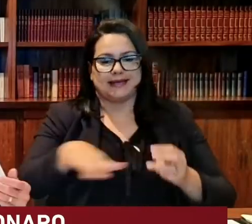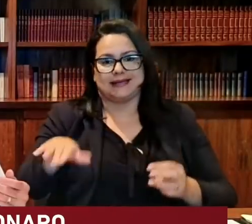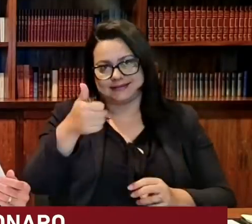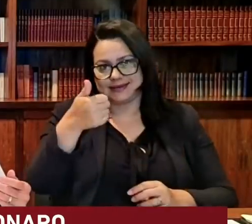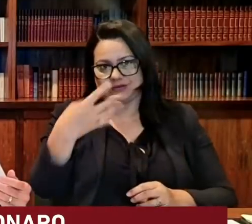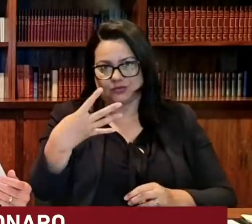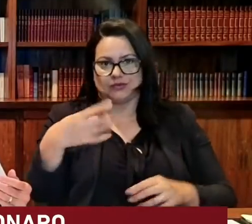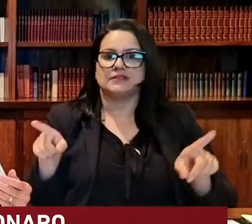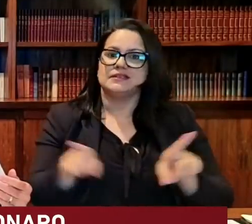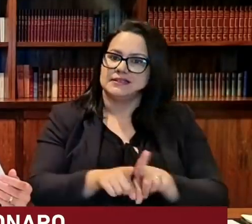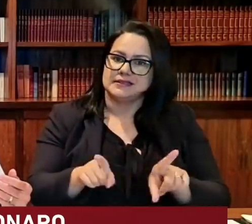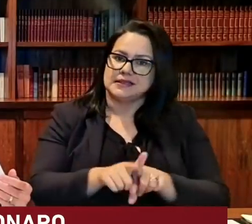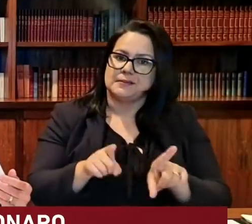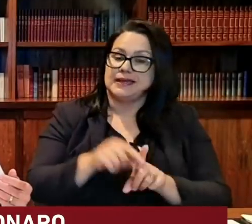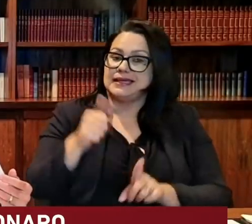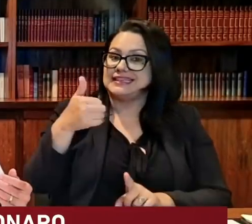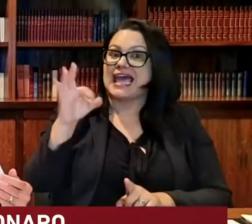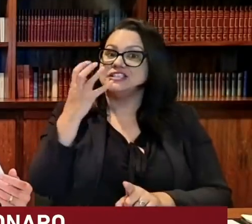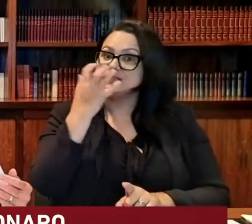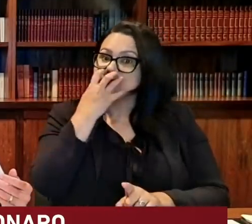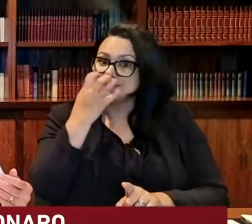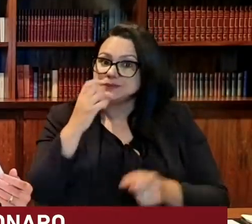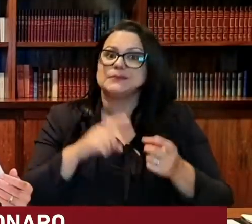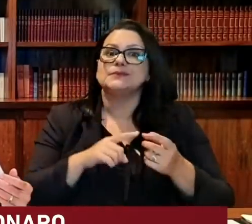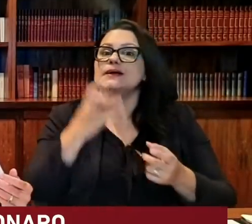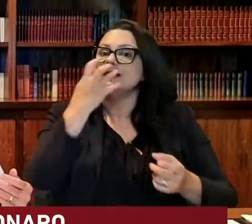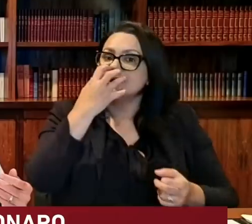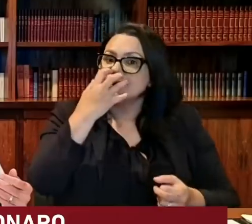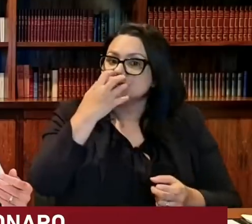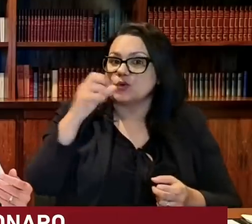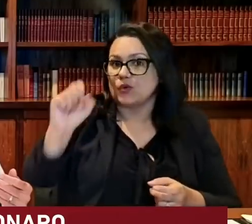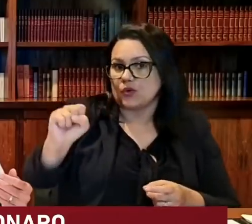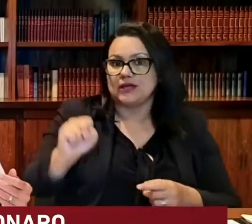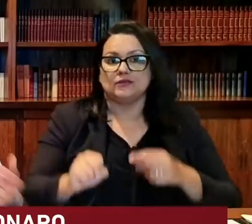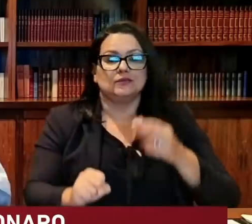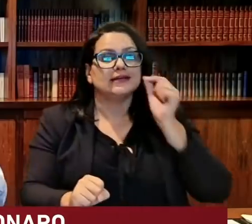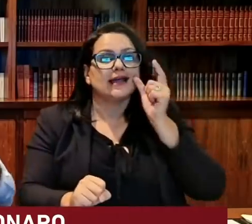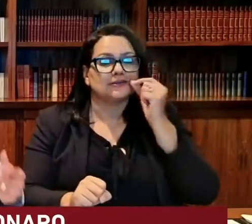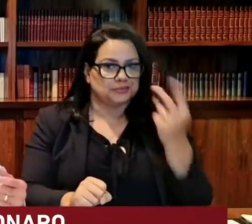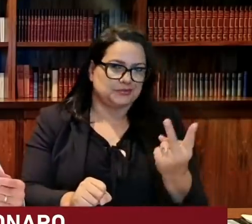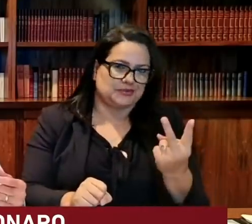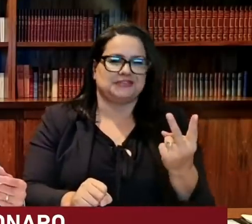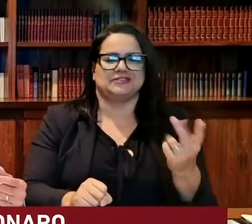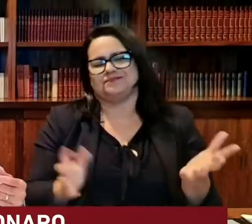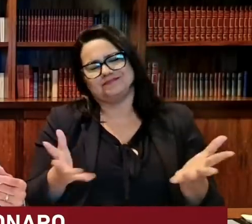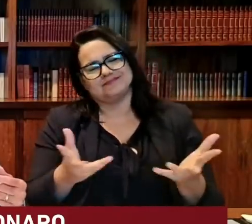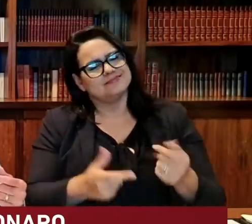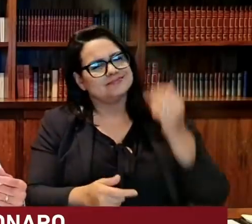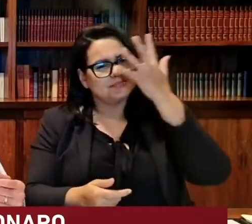de 10 pets, 8 cães e 2 gatos. Então foi uma cerimônia muito